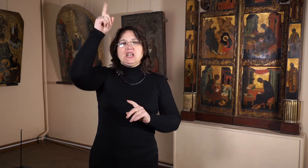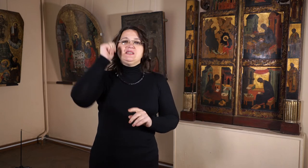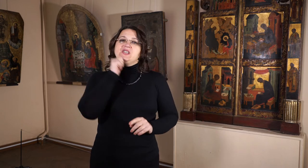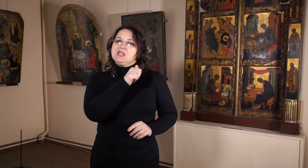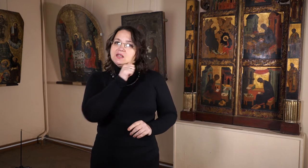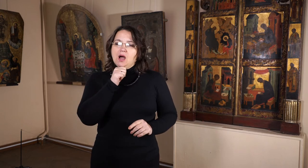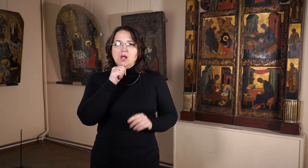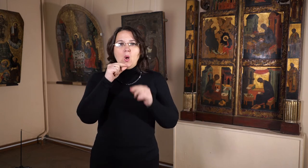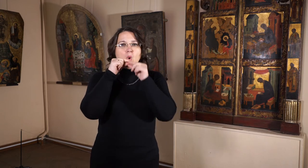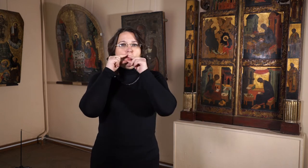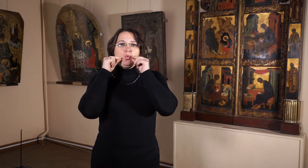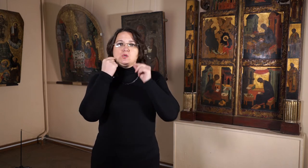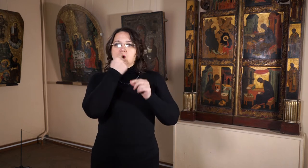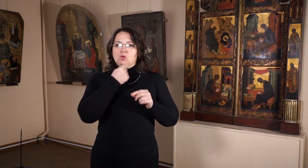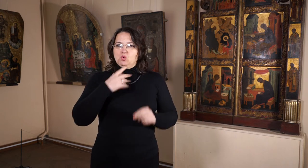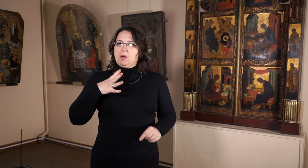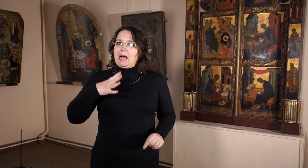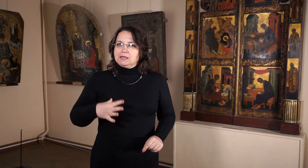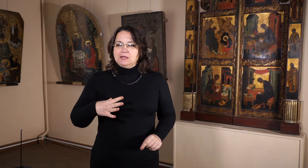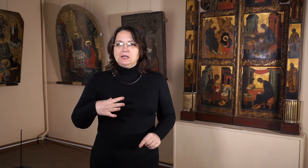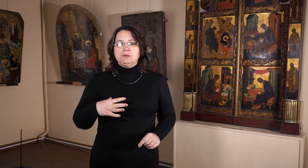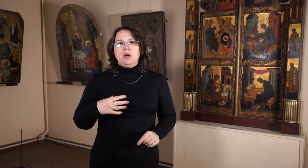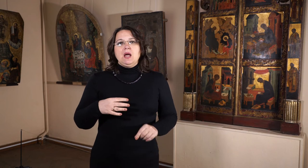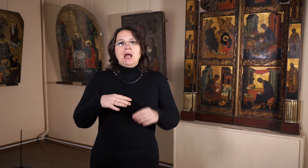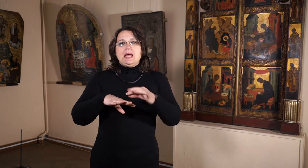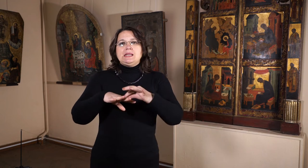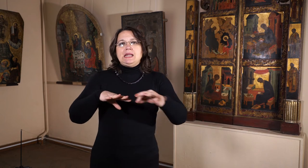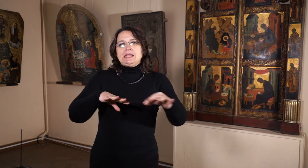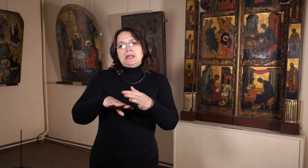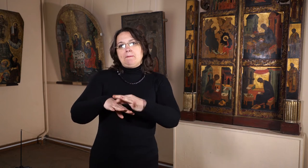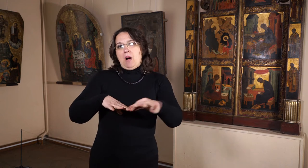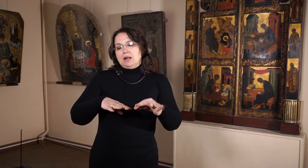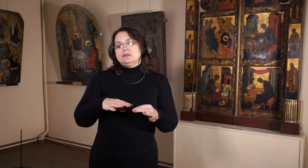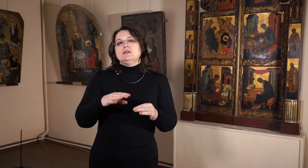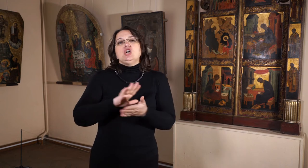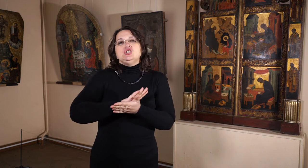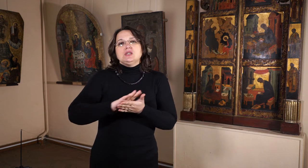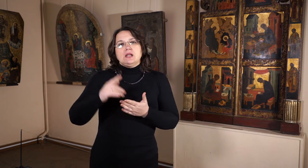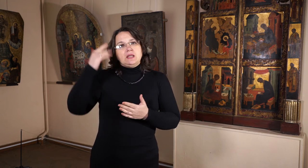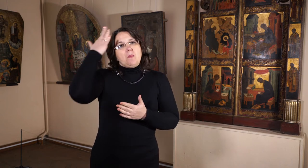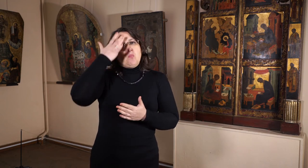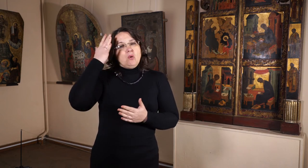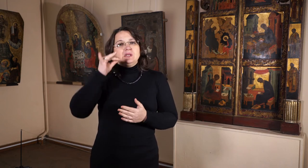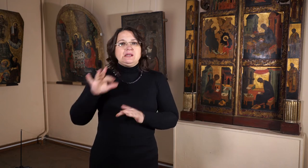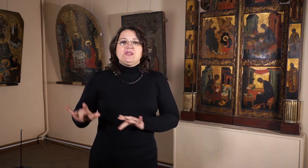тайны, узкие губы – аскетизм, длинные чувственные пальцы – чистота помыслов и